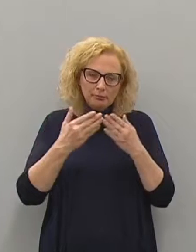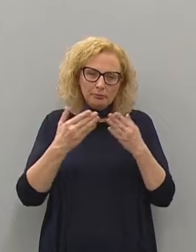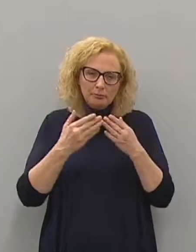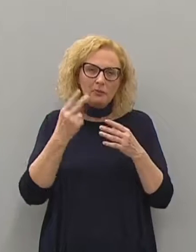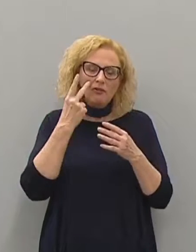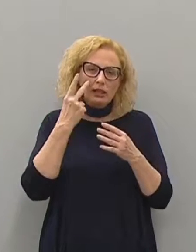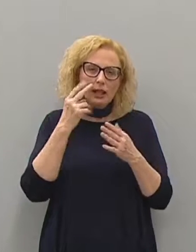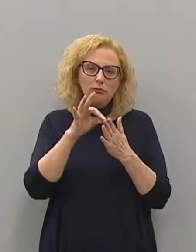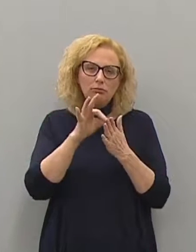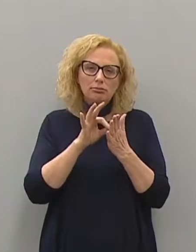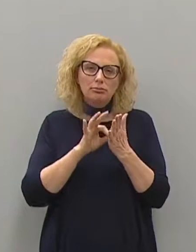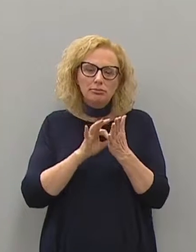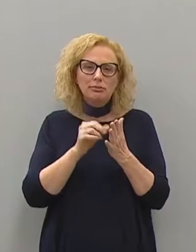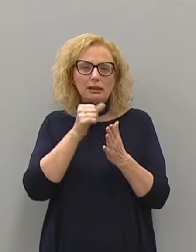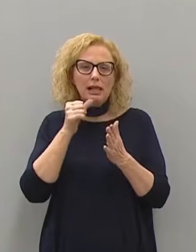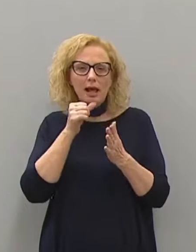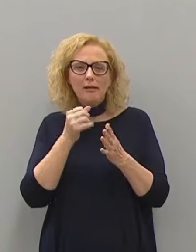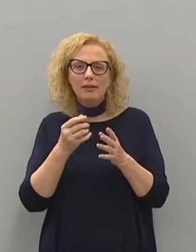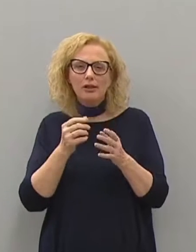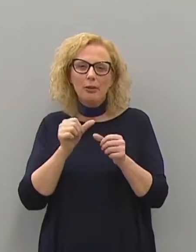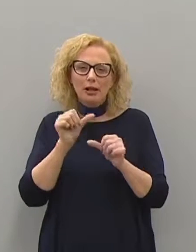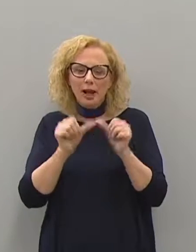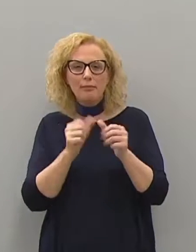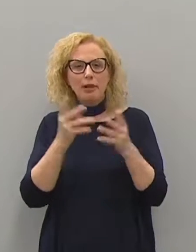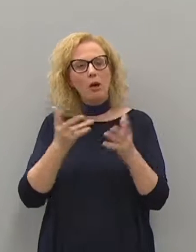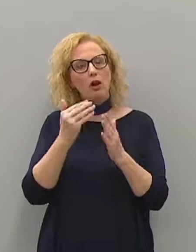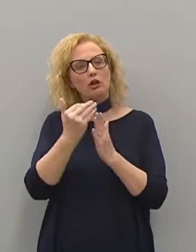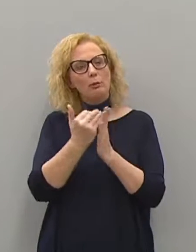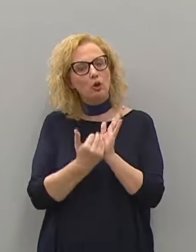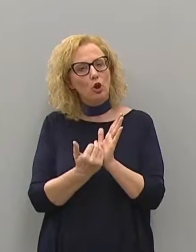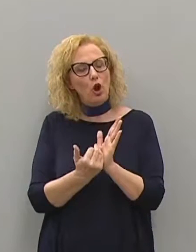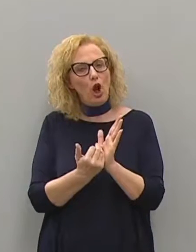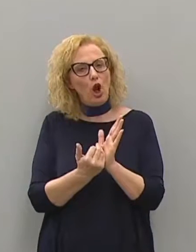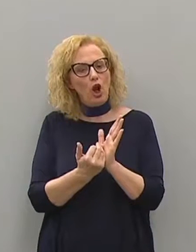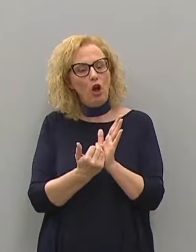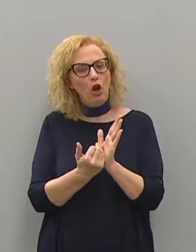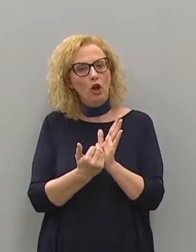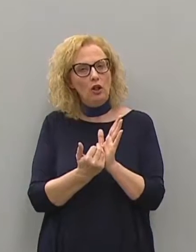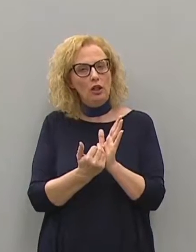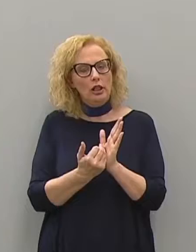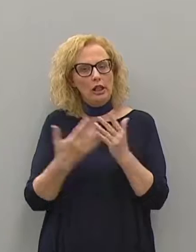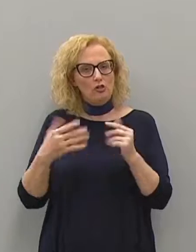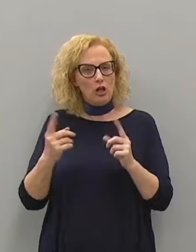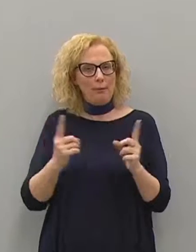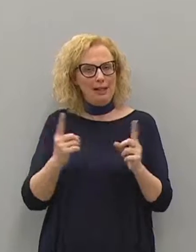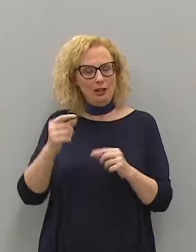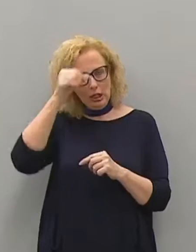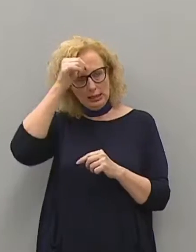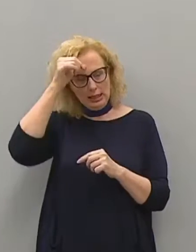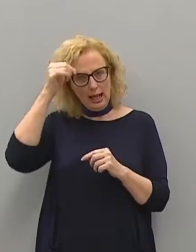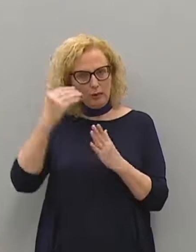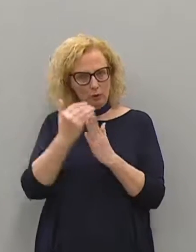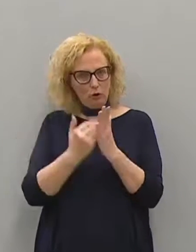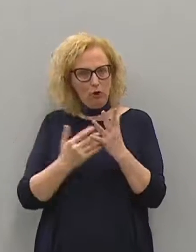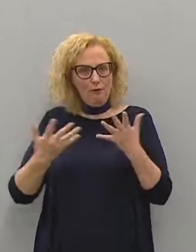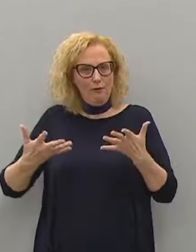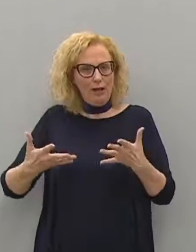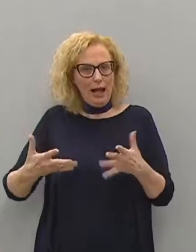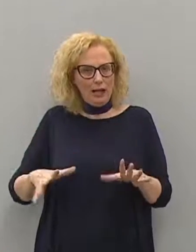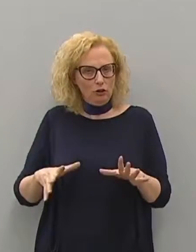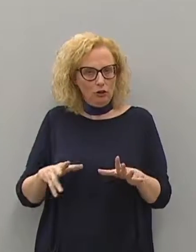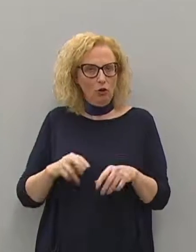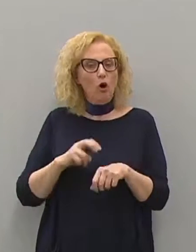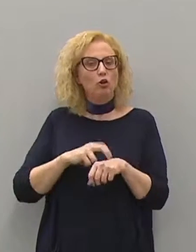essere necessario adattare il protocollo che è stato messo a punto durante l'estate dai medici dell'ospedale